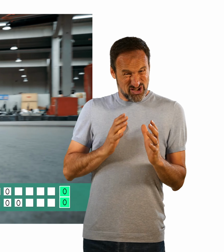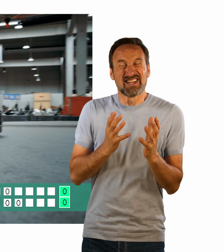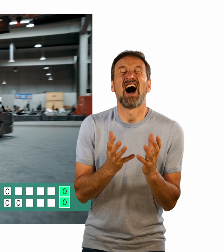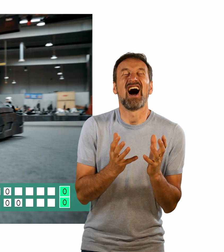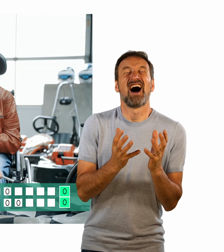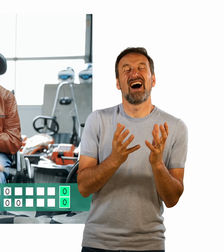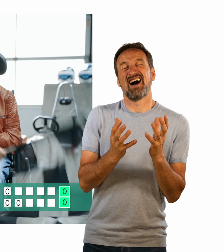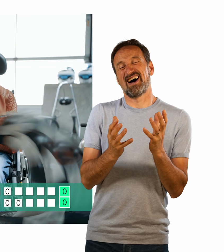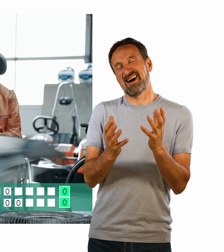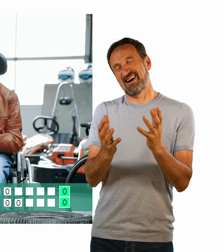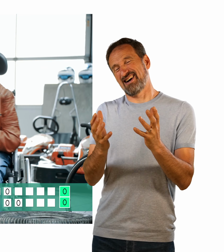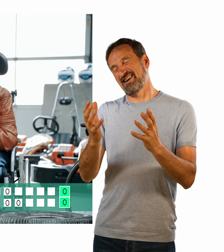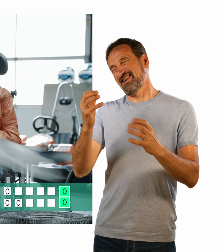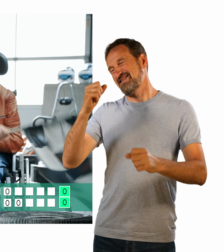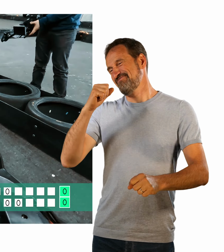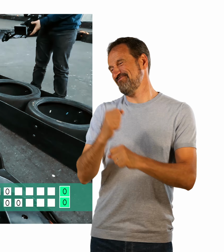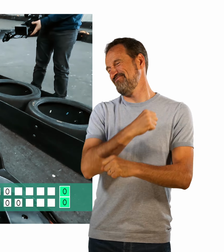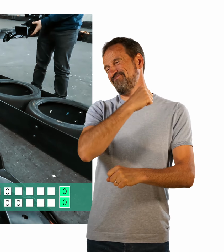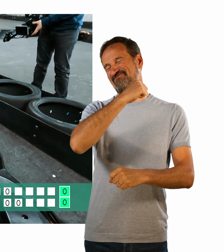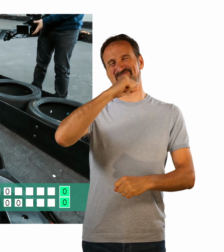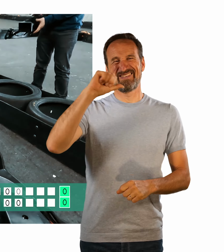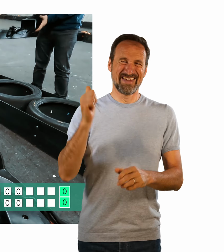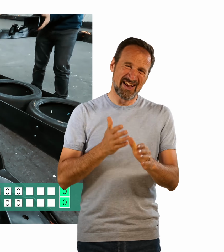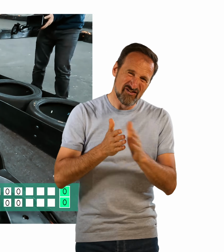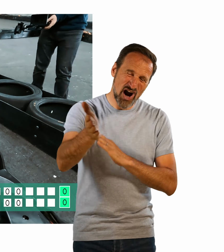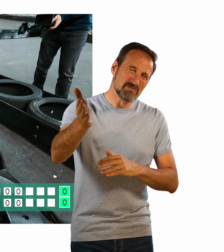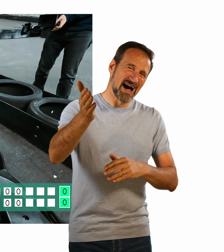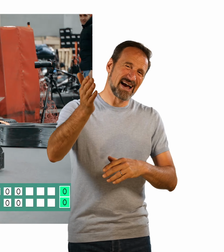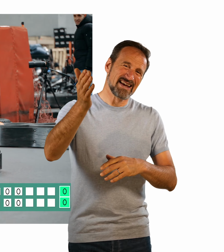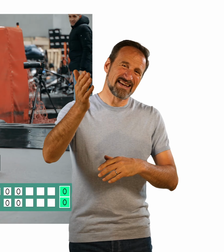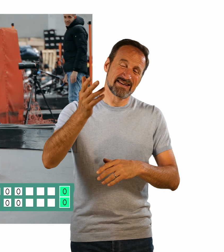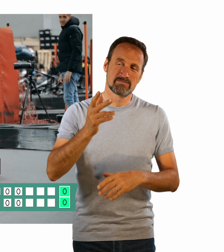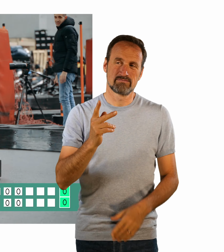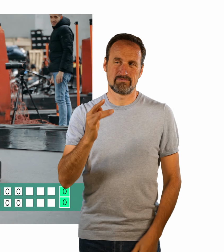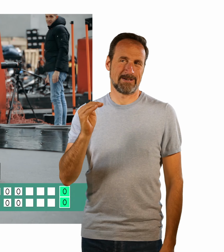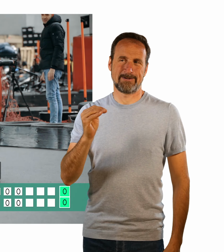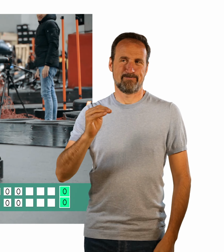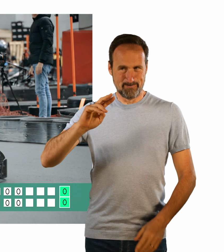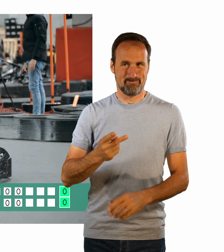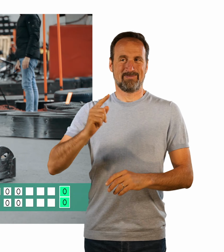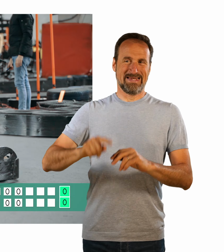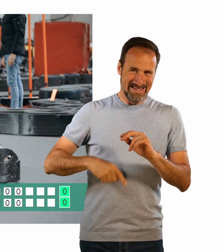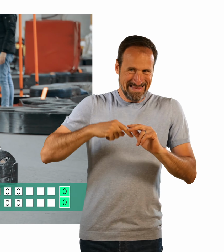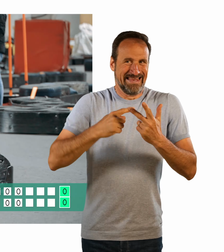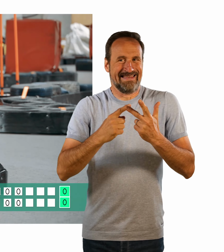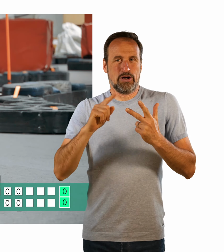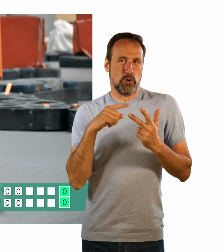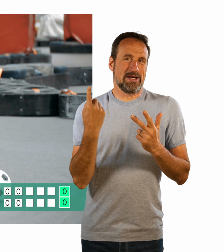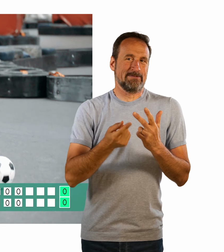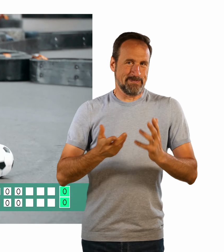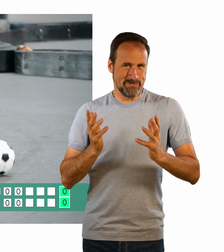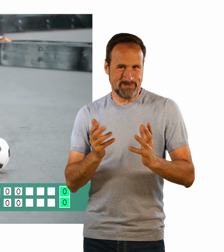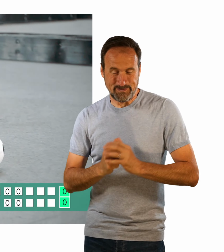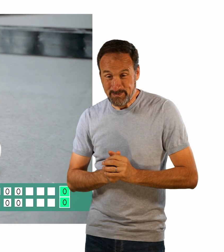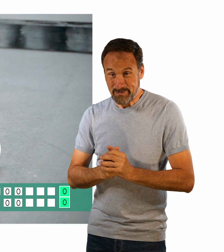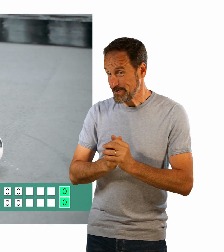Nein! Da geht der Ball wieder vorbei. Kim geht gleich in ihre nächste Runde. Und auch